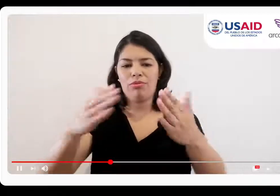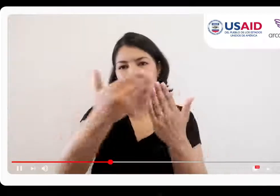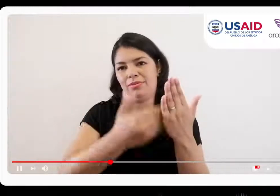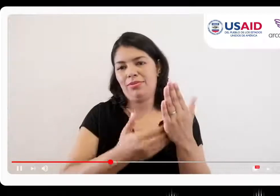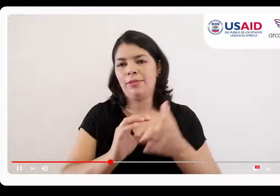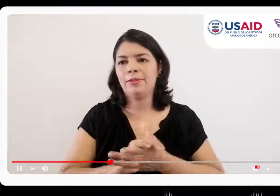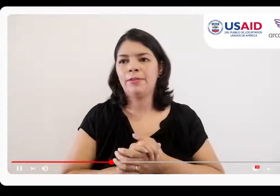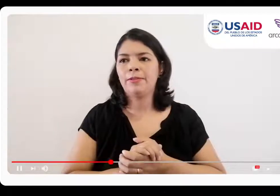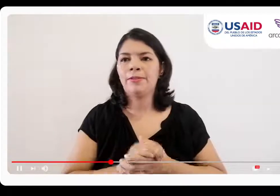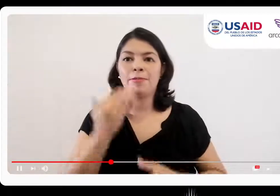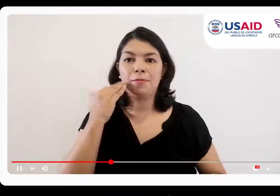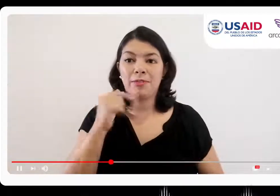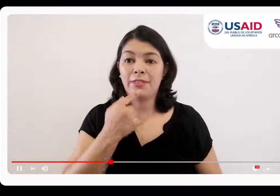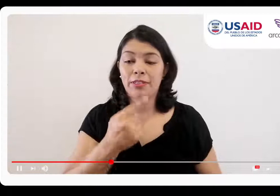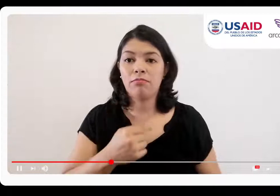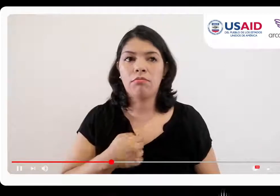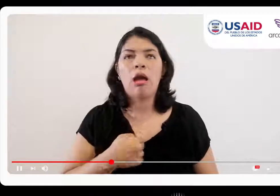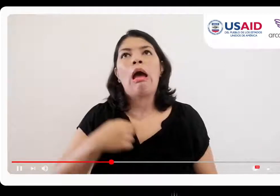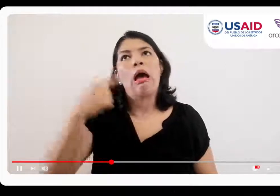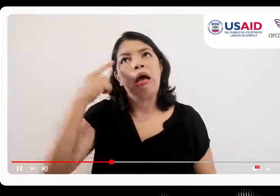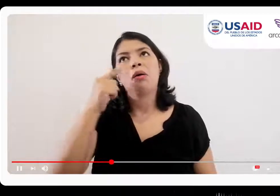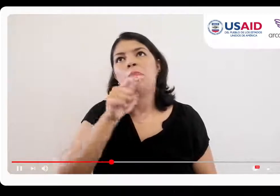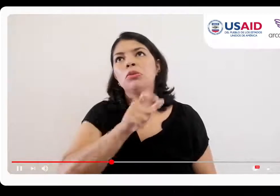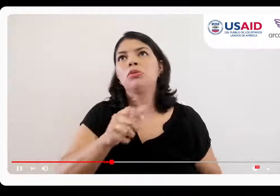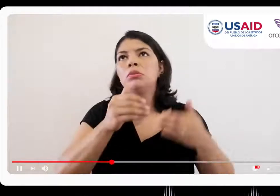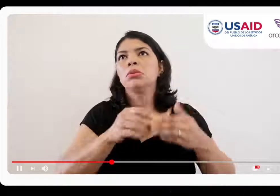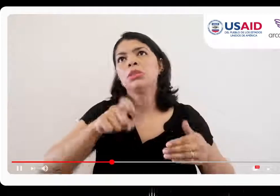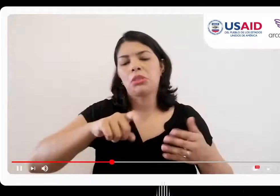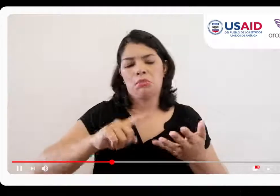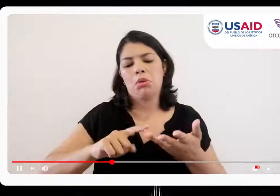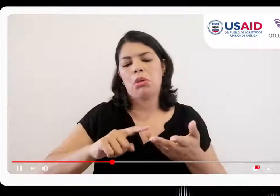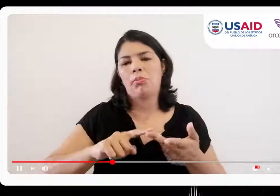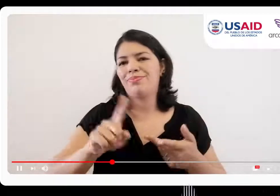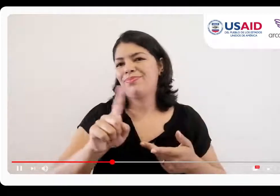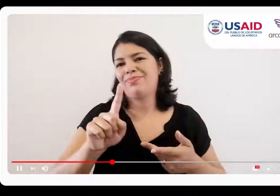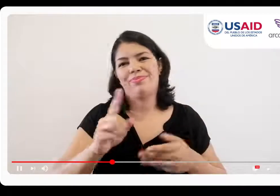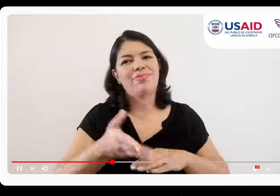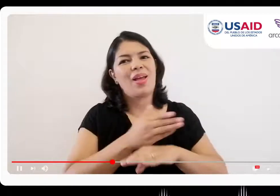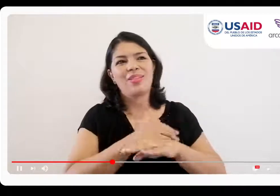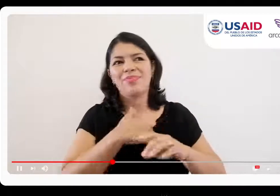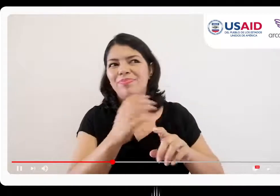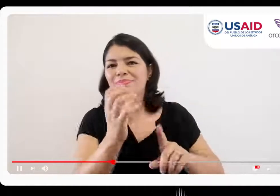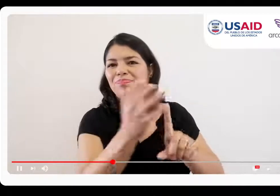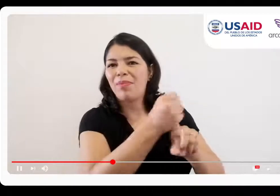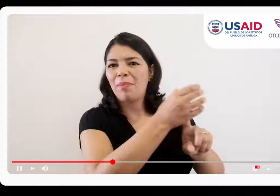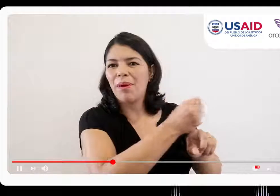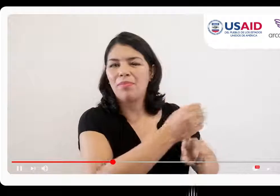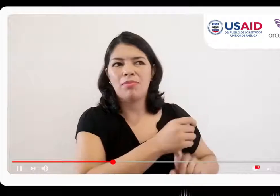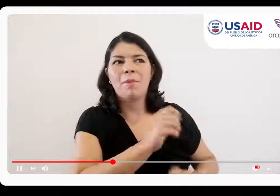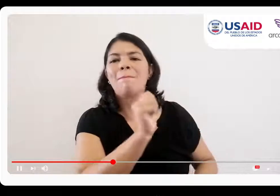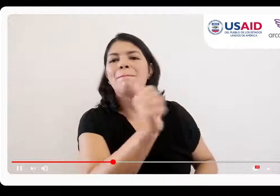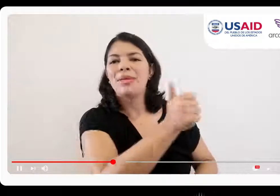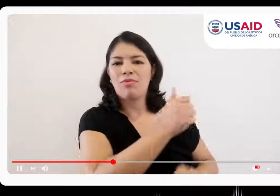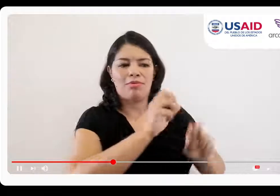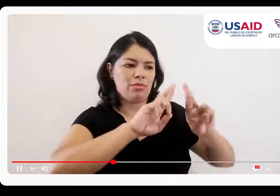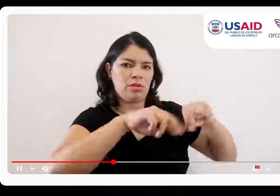es lo que realmente identifiquemos, y lo identificamos es a través de reuniones con ellos, de que ellos nos